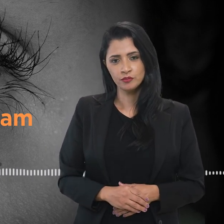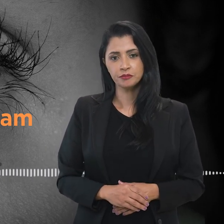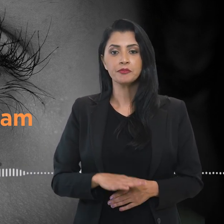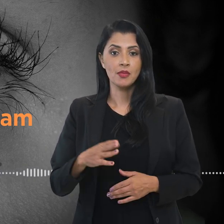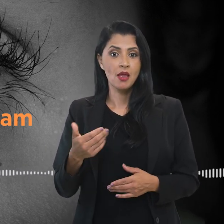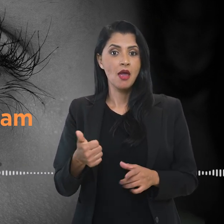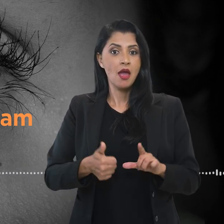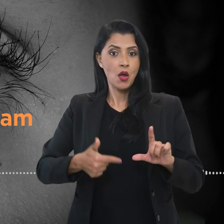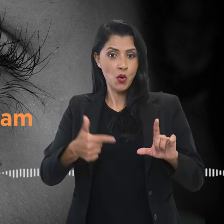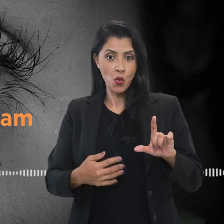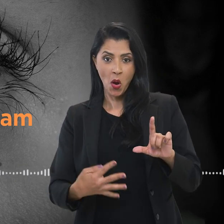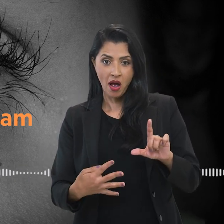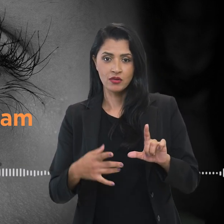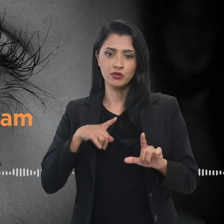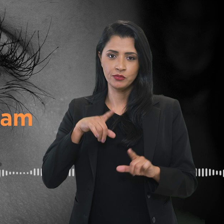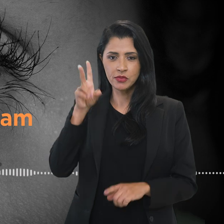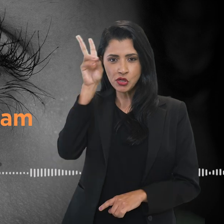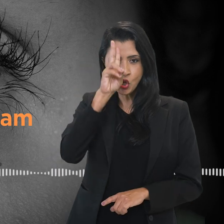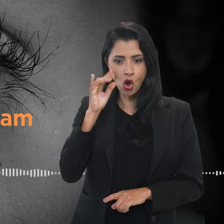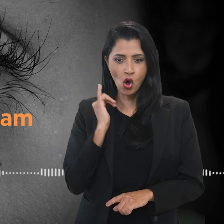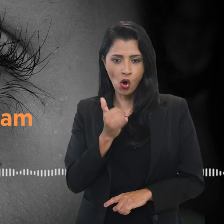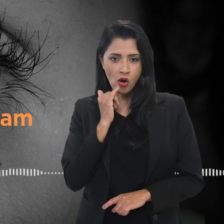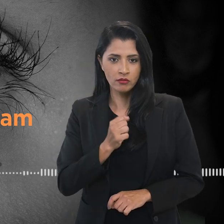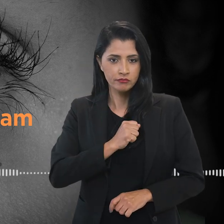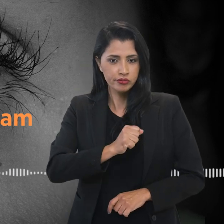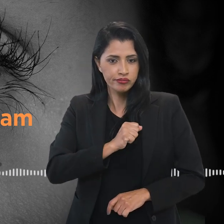Episódio 4, Histórias que Pulsam.